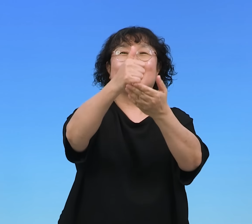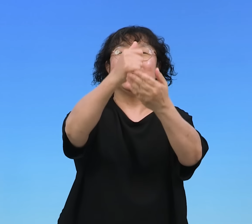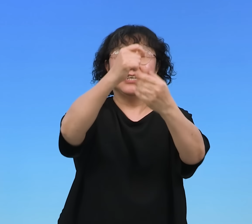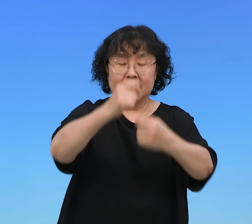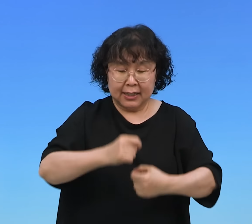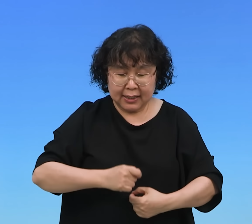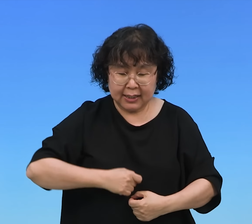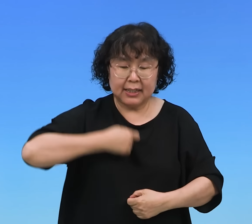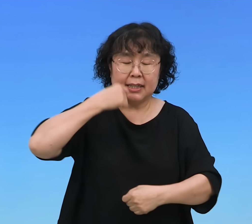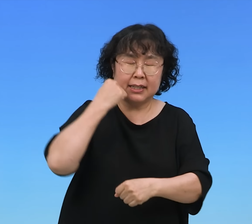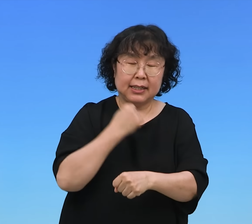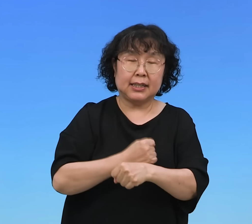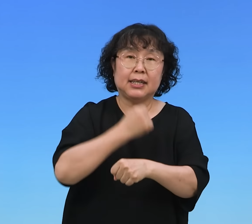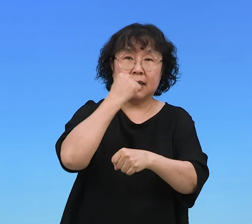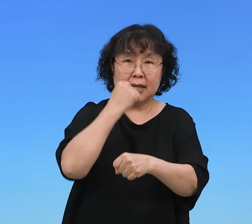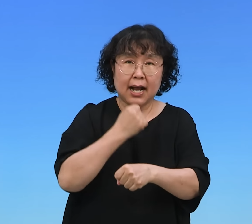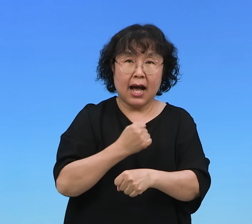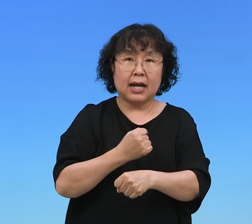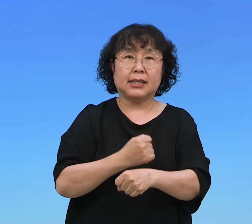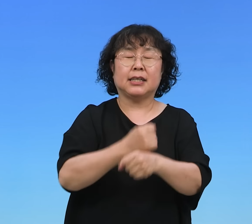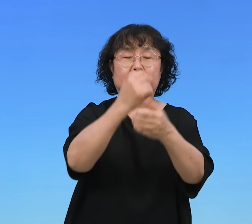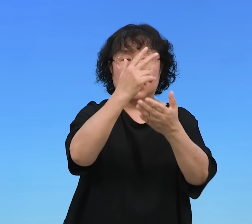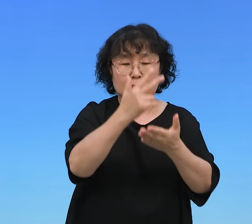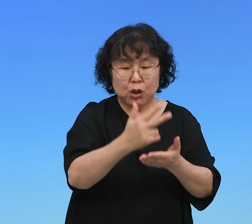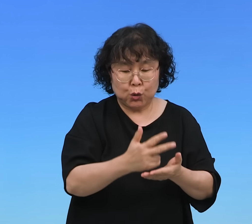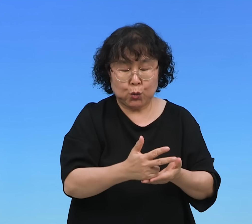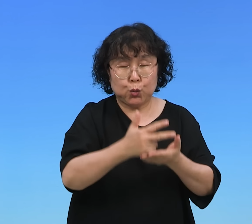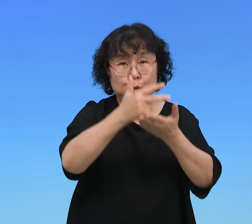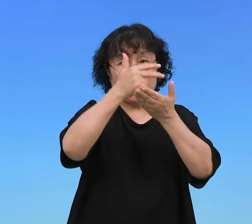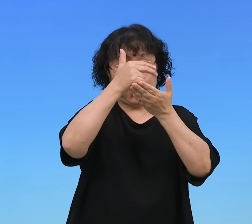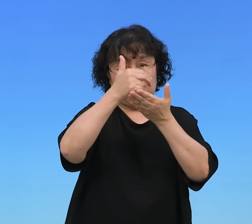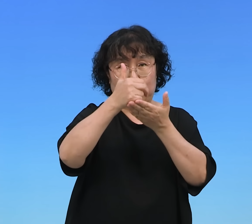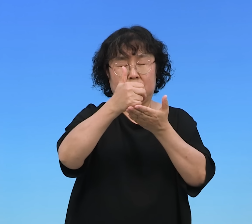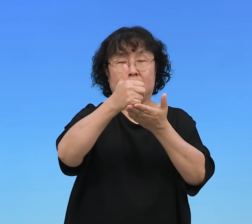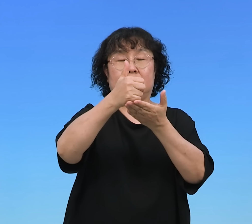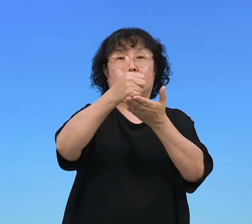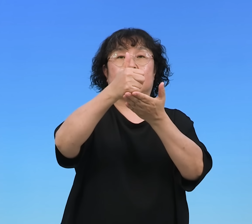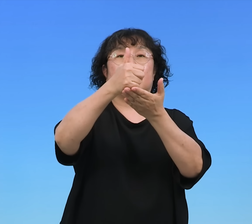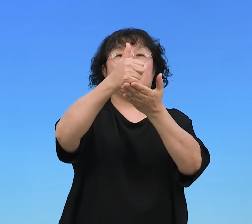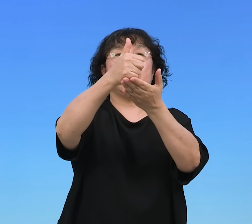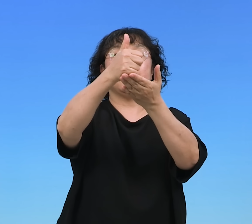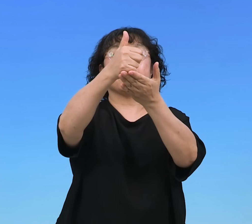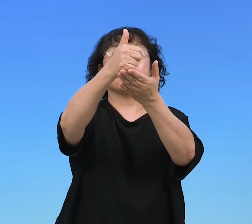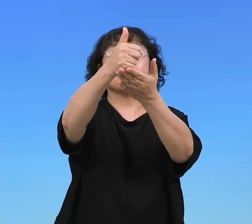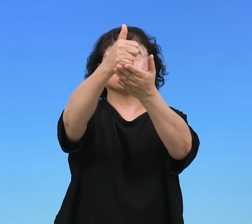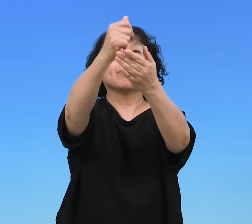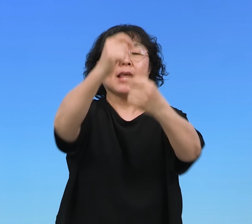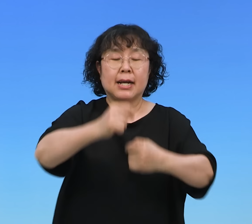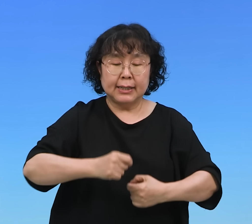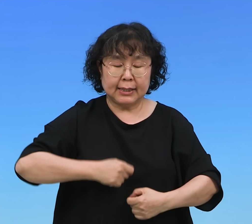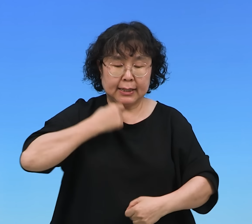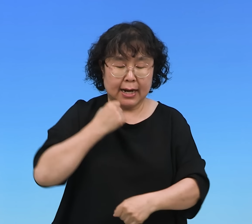신실하신 주님, 우리 다 자리에서 일어나셔서 그 주님을 선포합니다. 신실하신